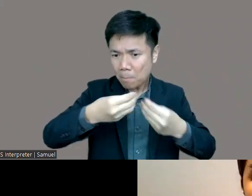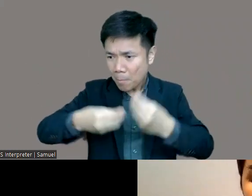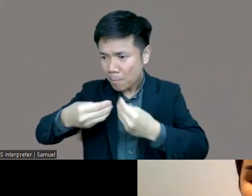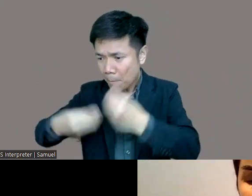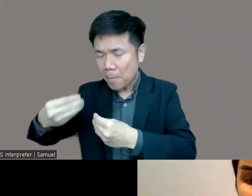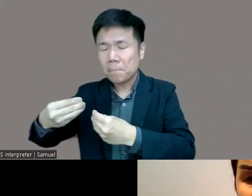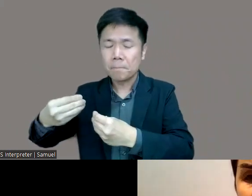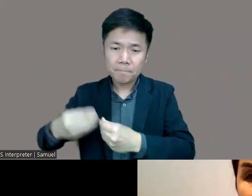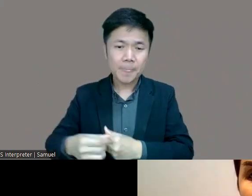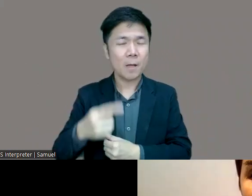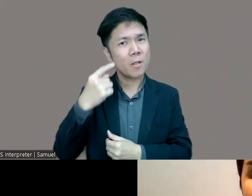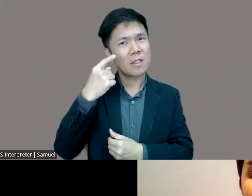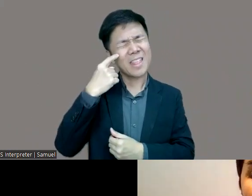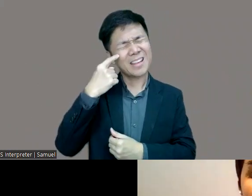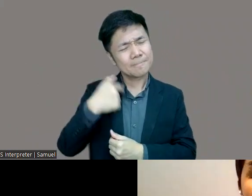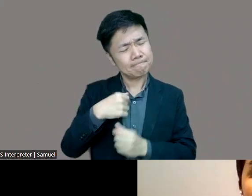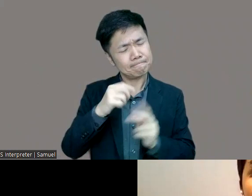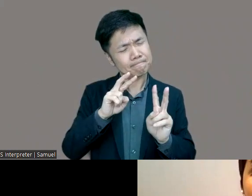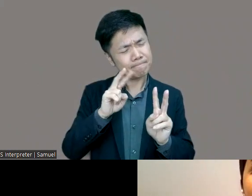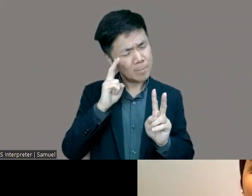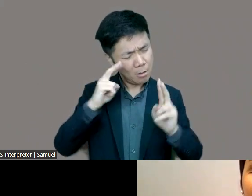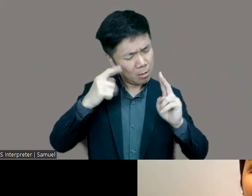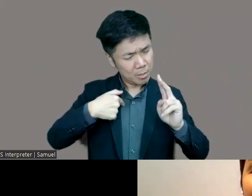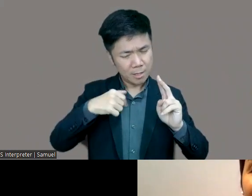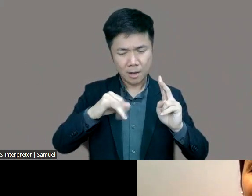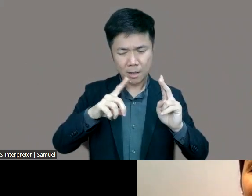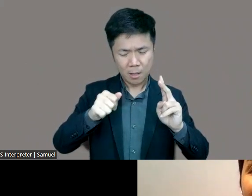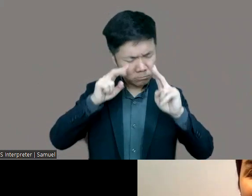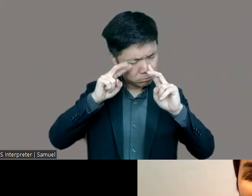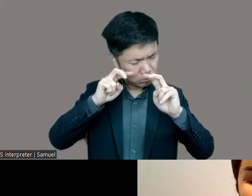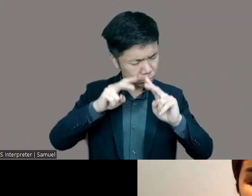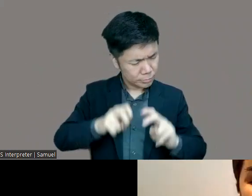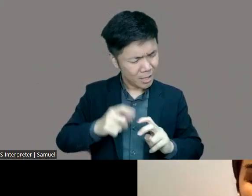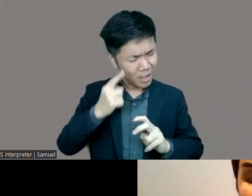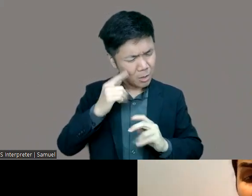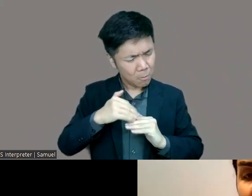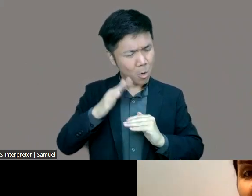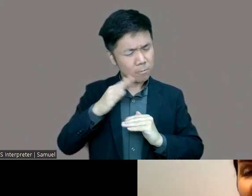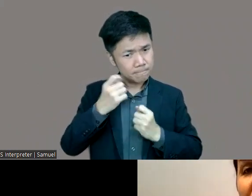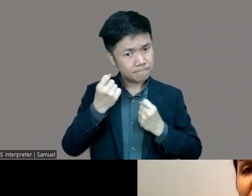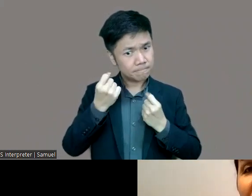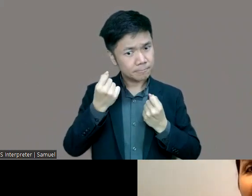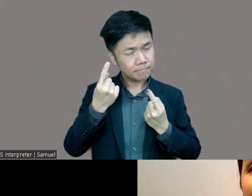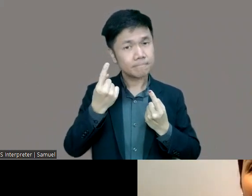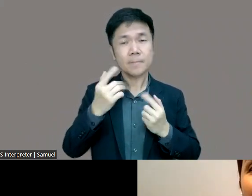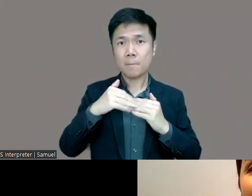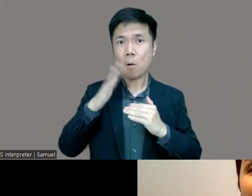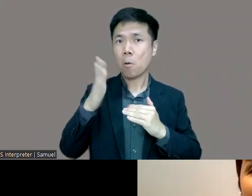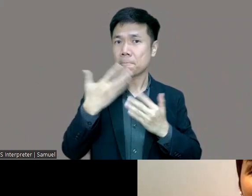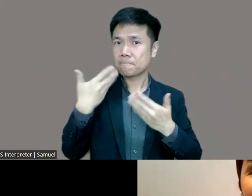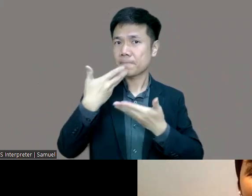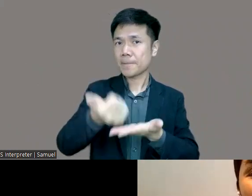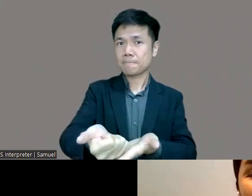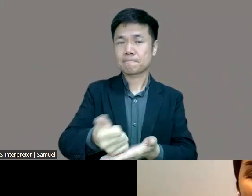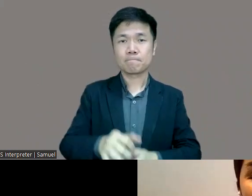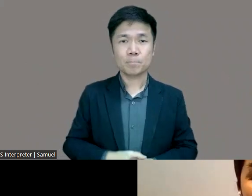niveau national. Je pense que nous devons prioriser ceci dans notre travail. Est-ce qu'il y a eu